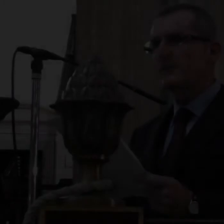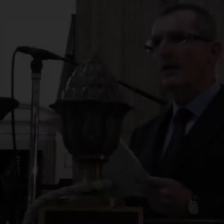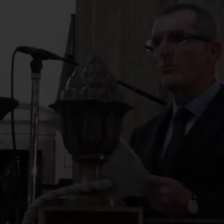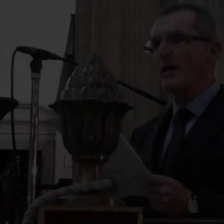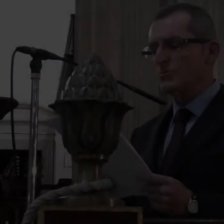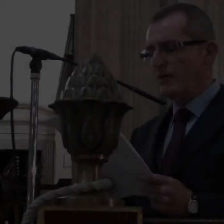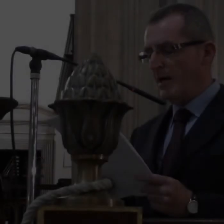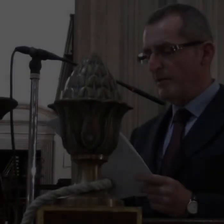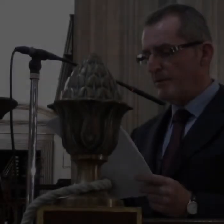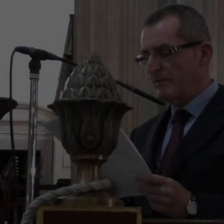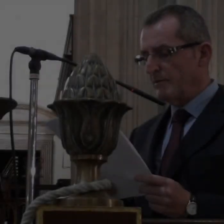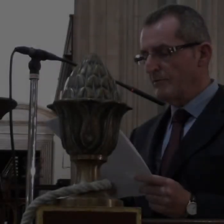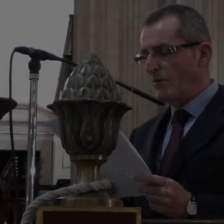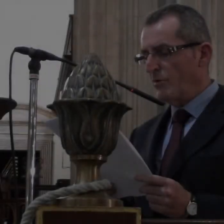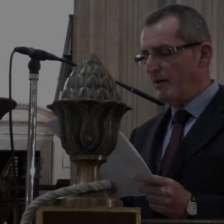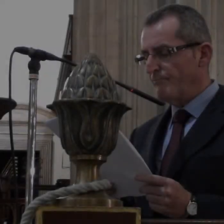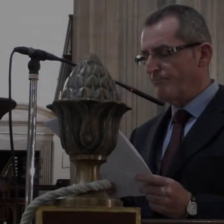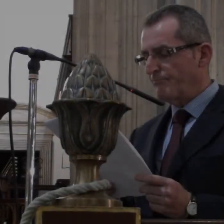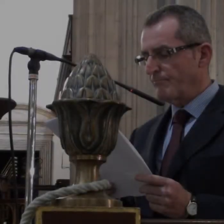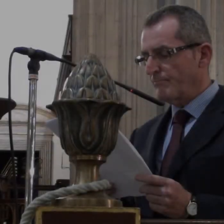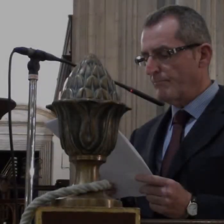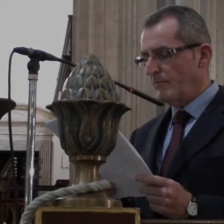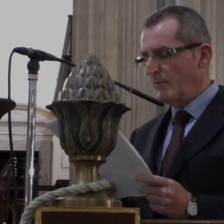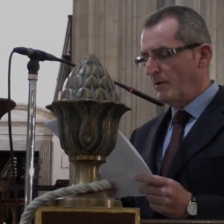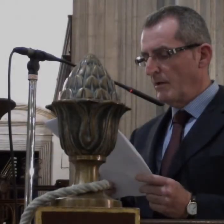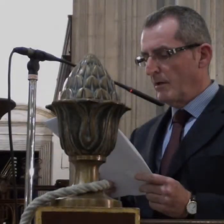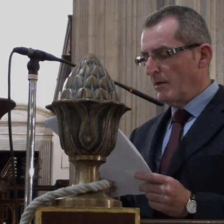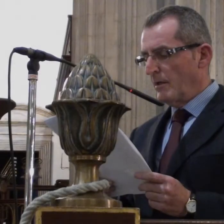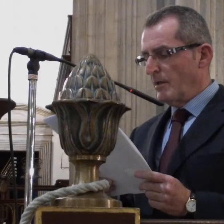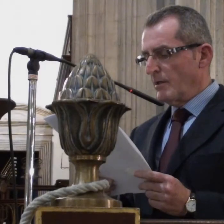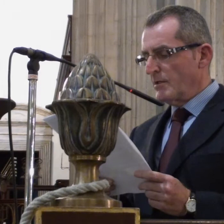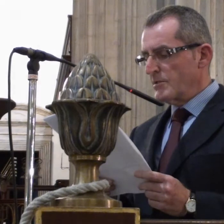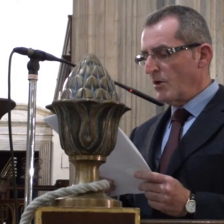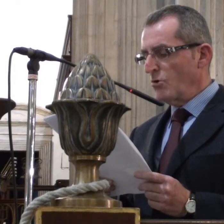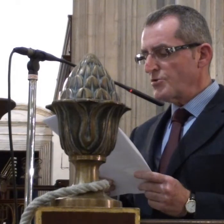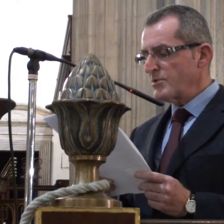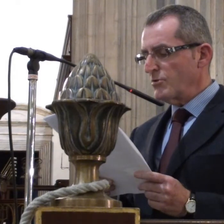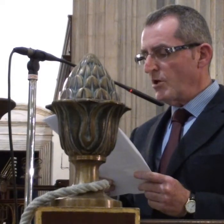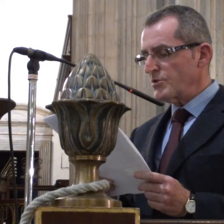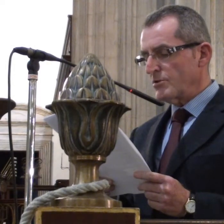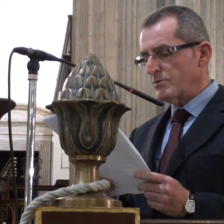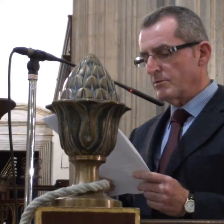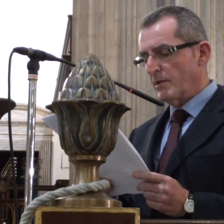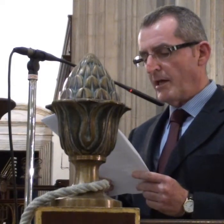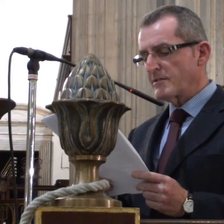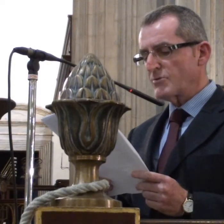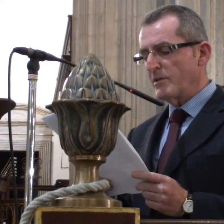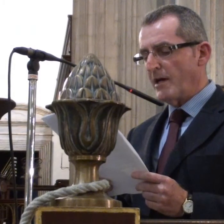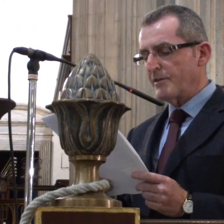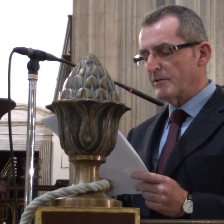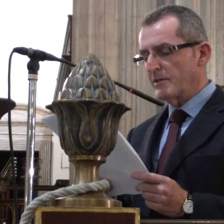hacia una ciudad de Judá según los estudiosos